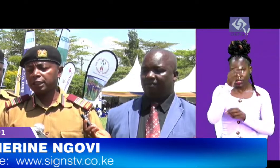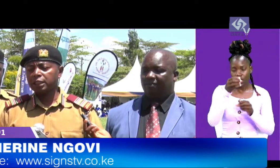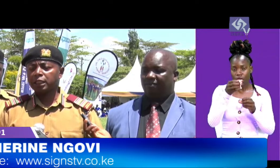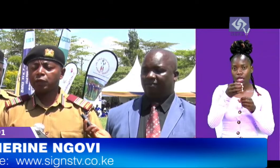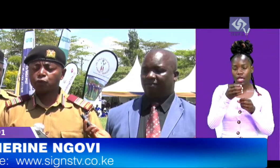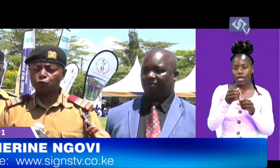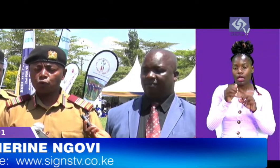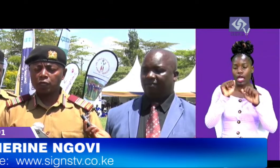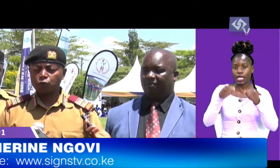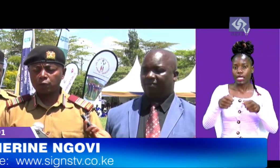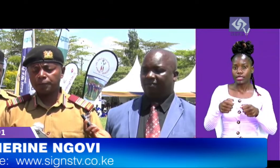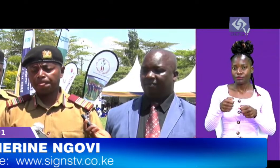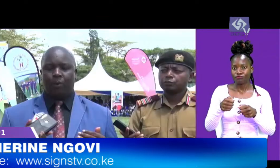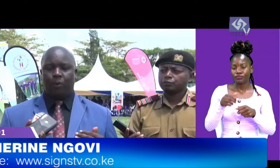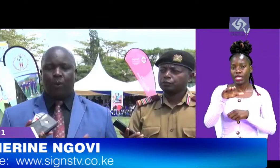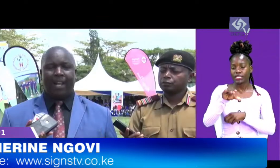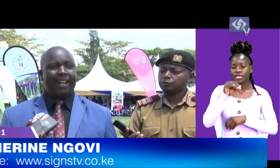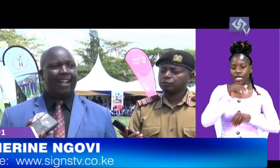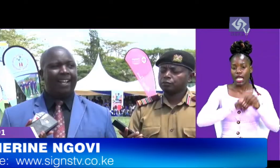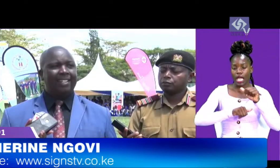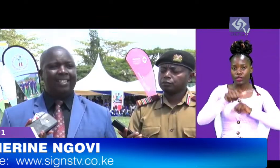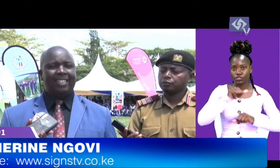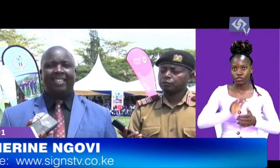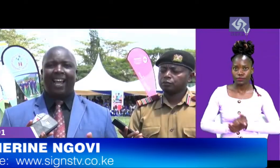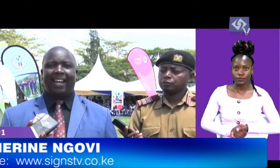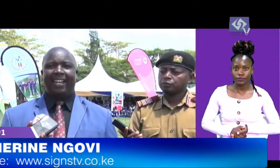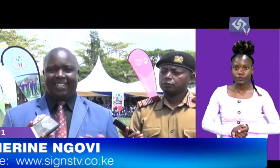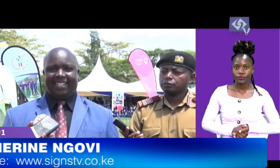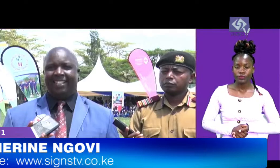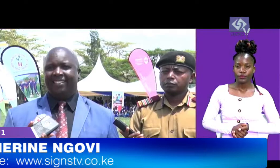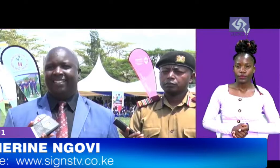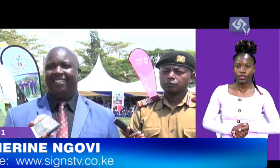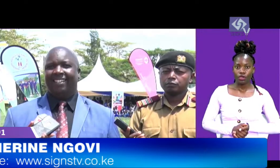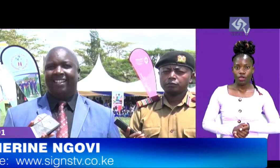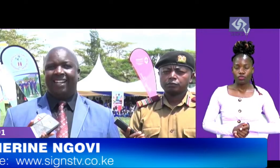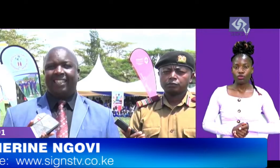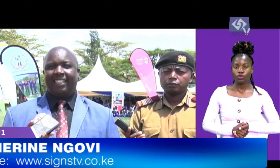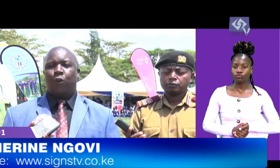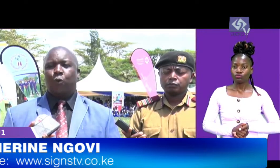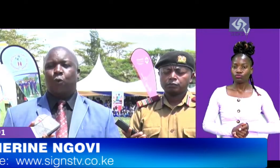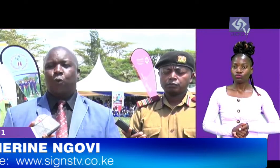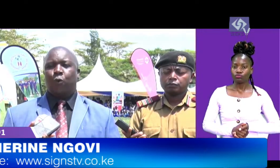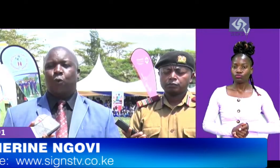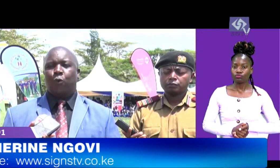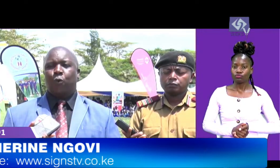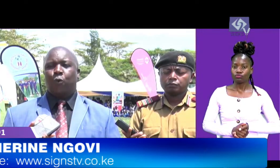waweze kuchukua hatua. Weka jitihada nyingi katika